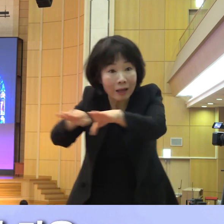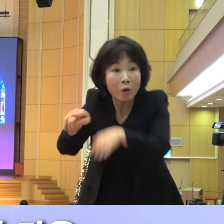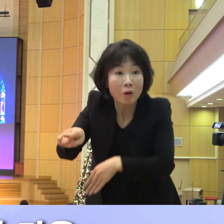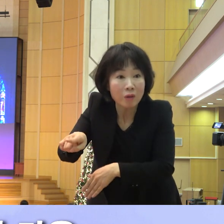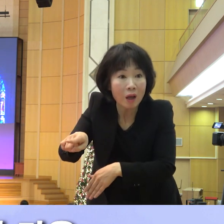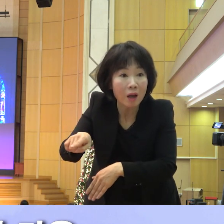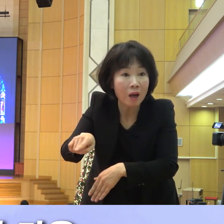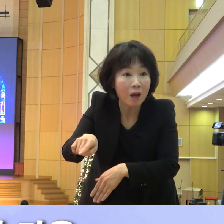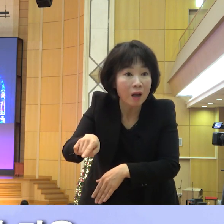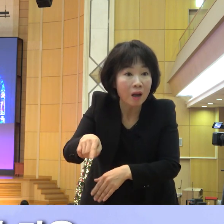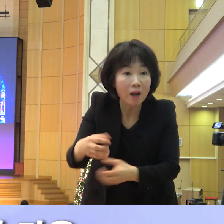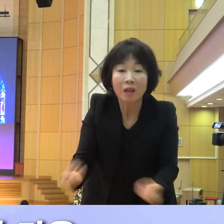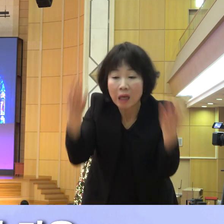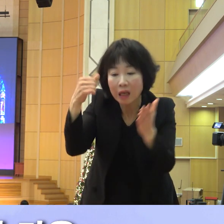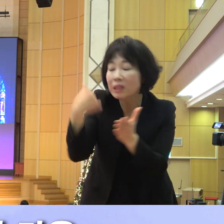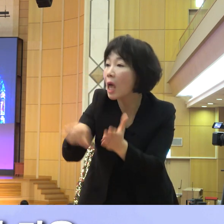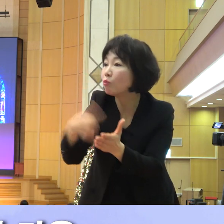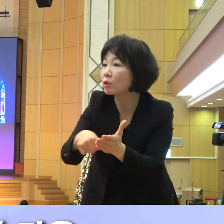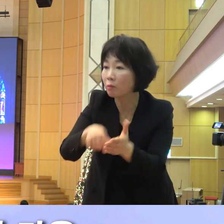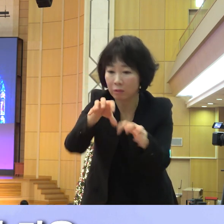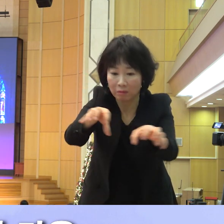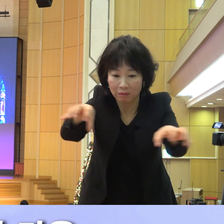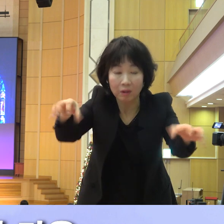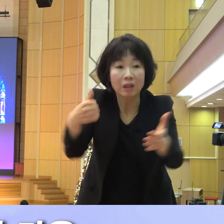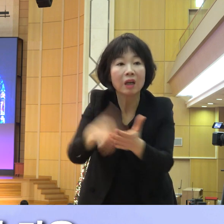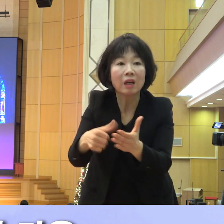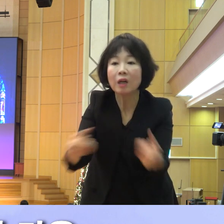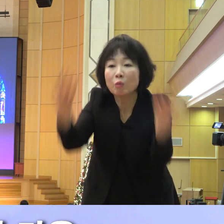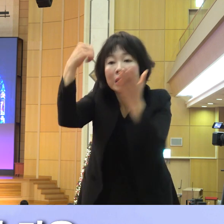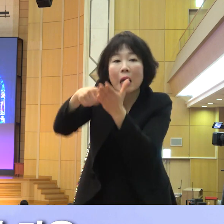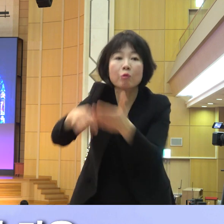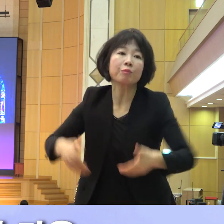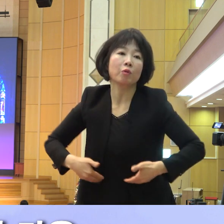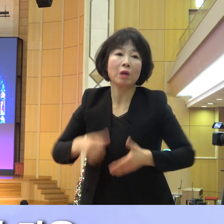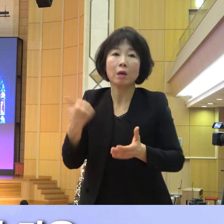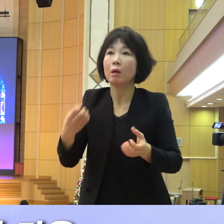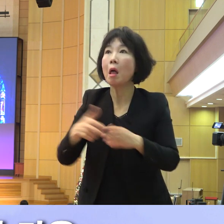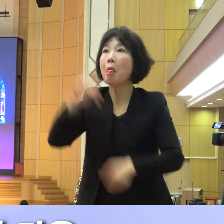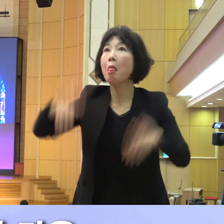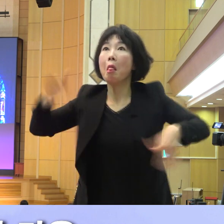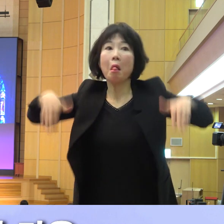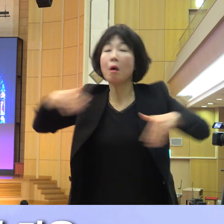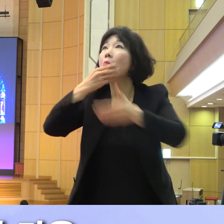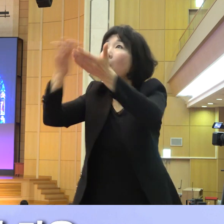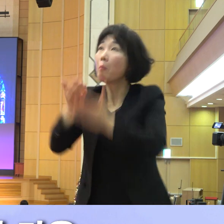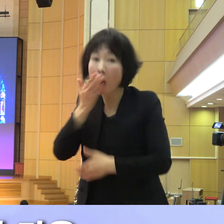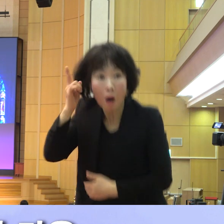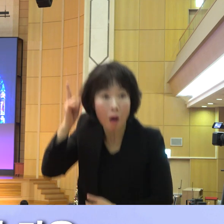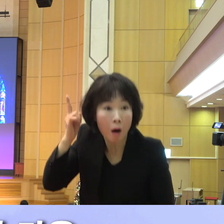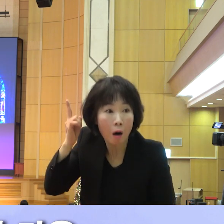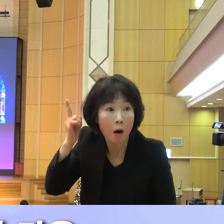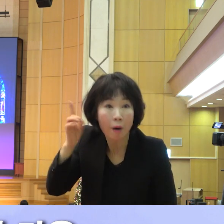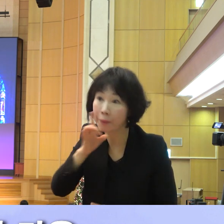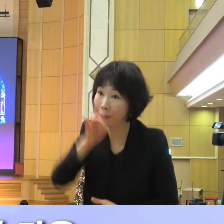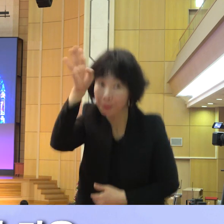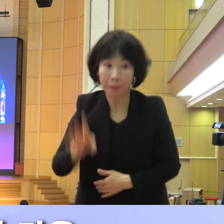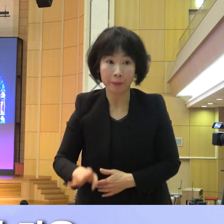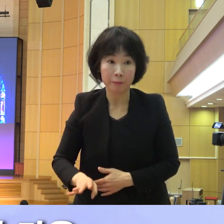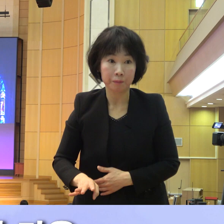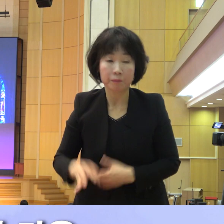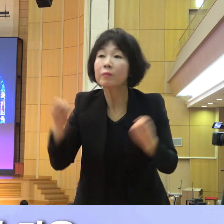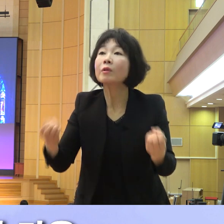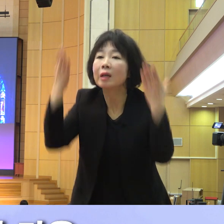제사상에 제물을 올려놔도 가인 같은 제물은 연락하지 않는데 제물 없이 하나님께 제사 드린다?